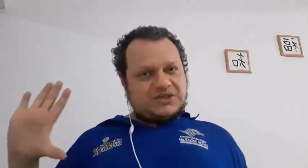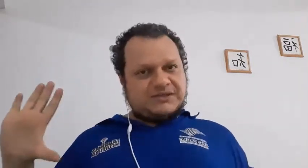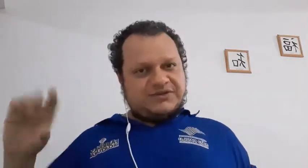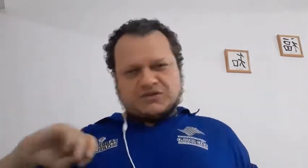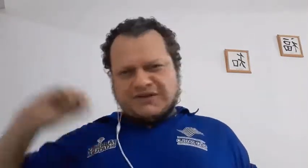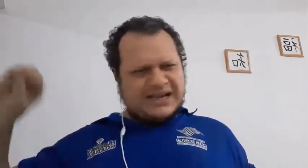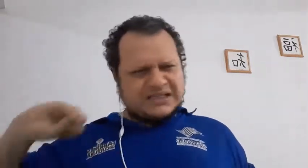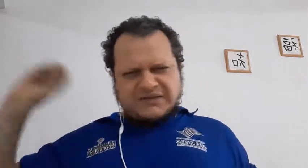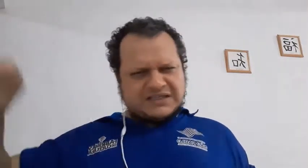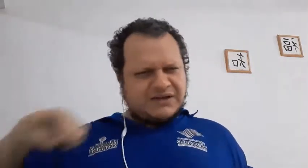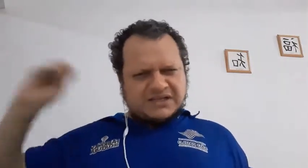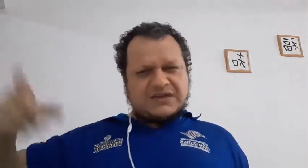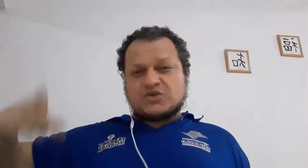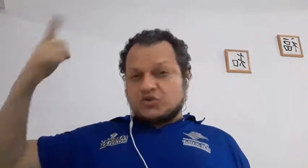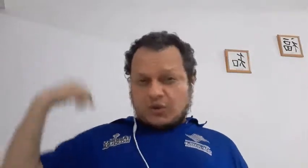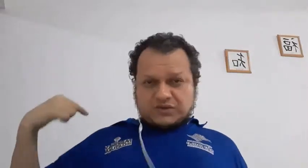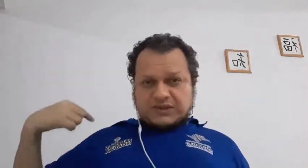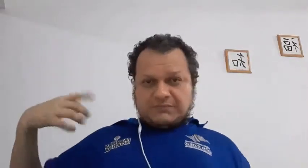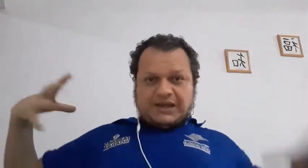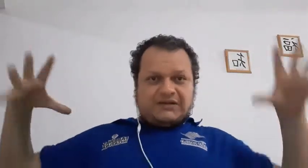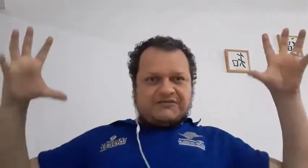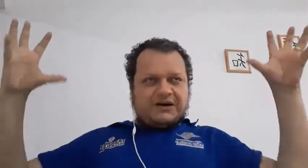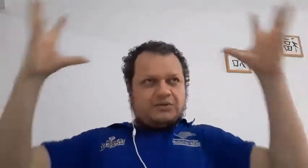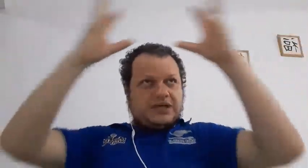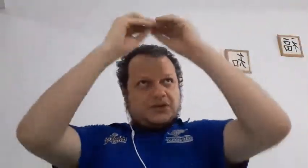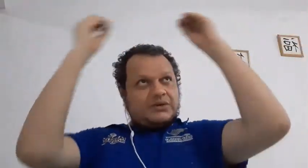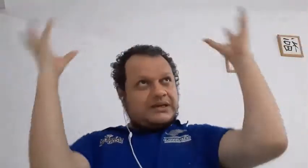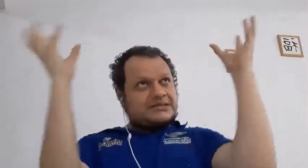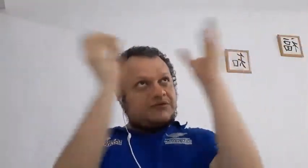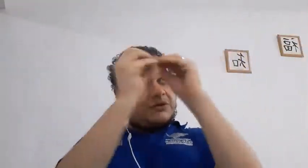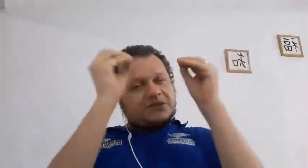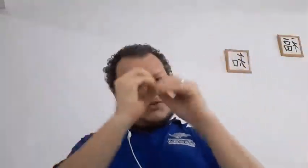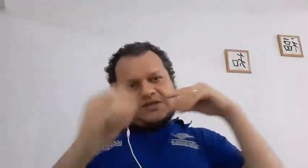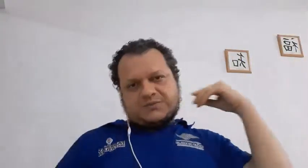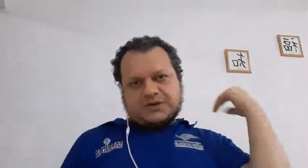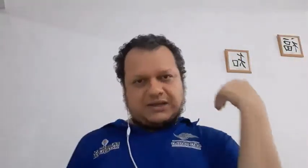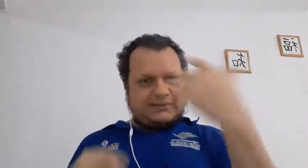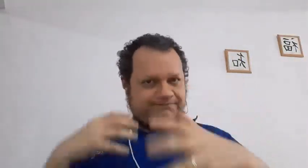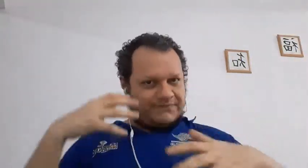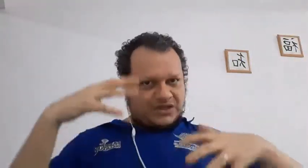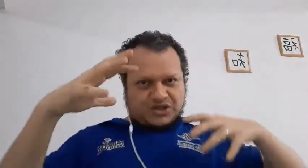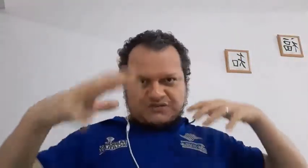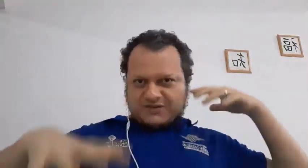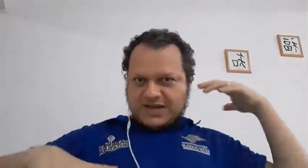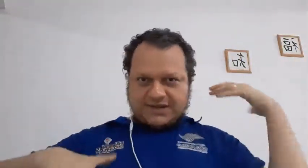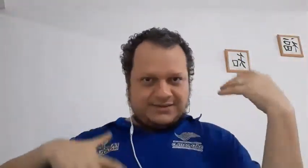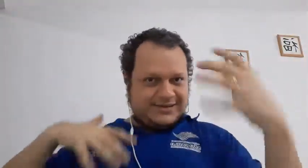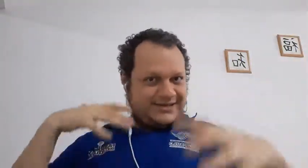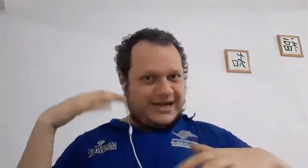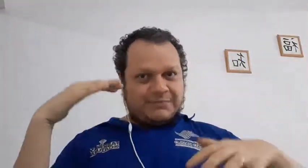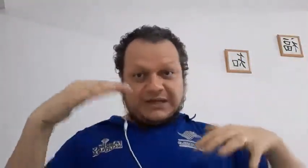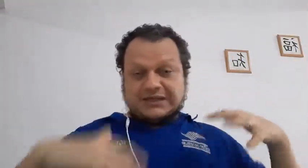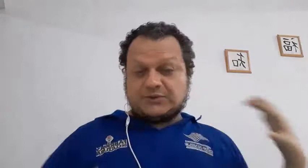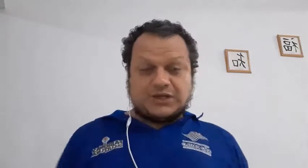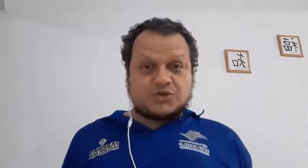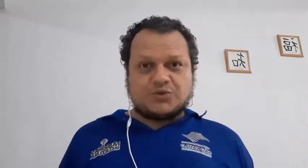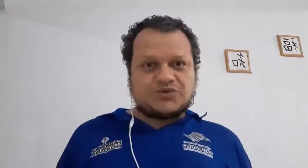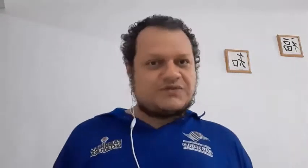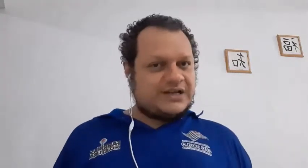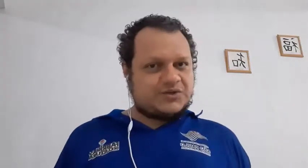vídeo várias vezes, os outros também. Vão unindo aí as informações, porque a gente vai aprendendo aqui juntos várias